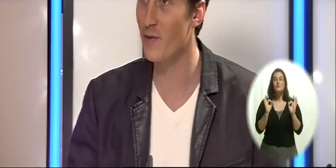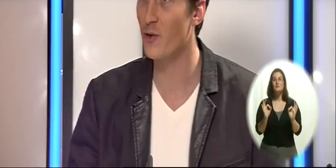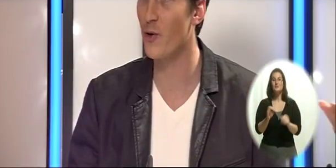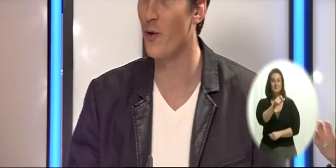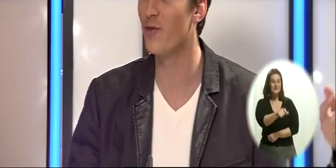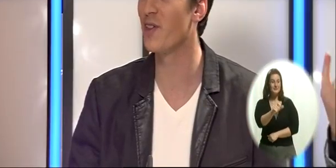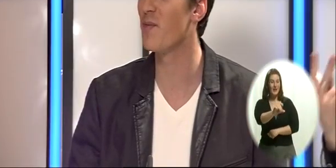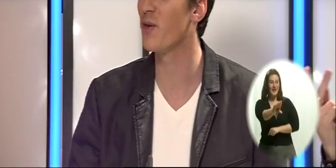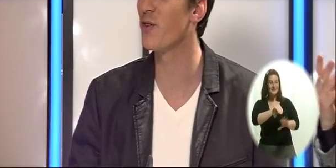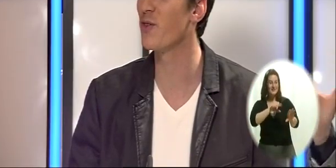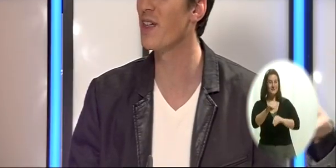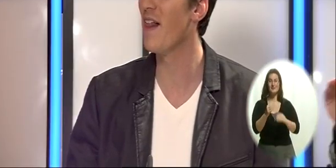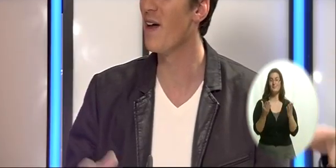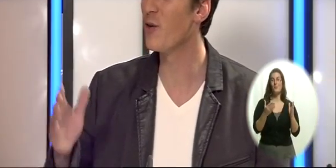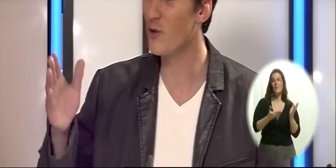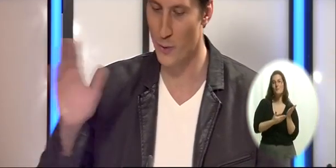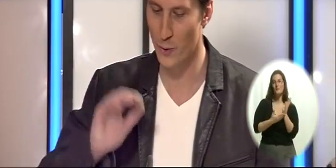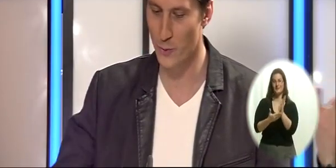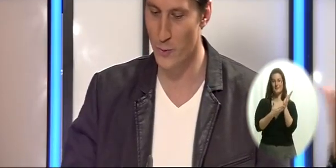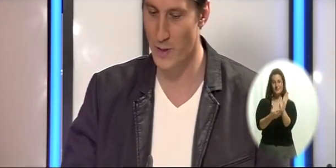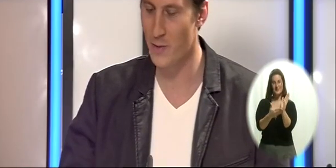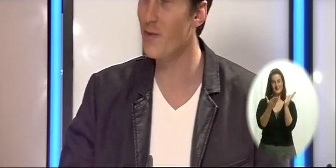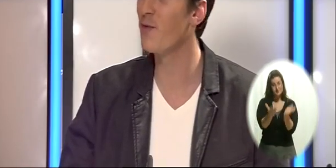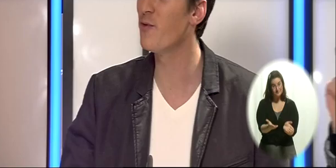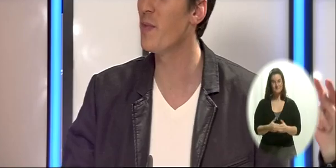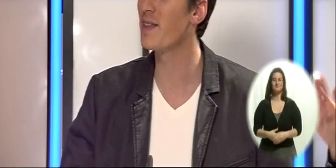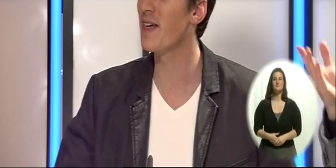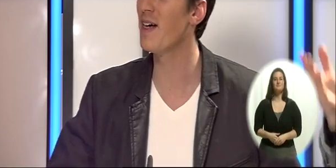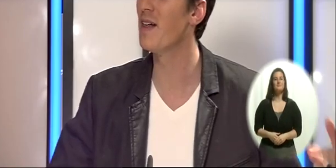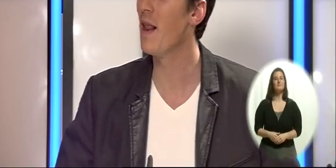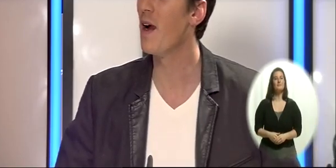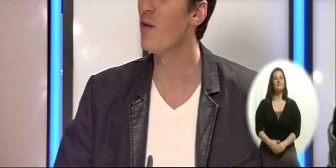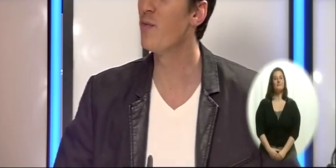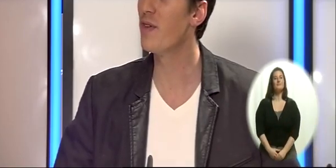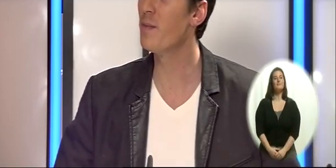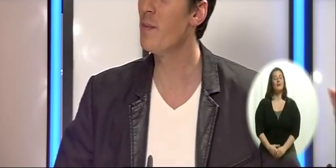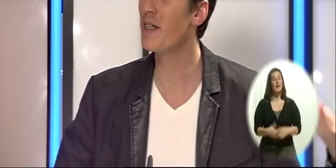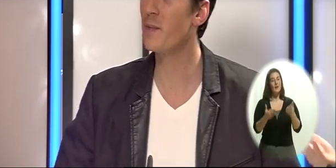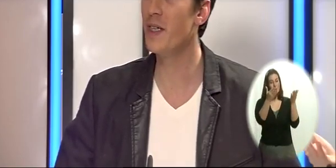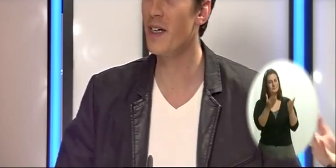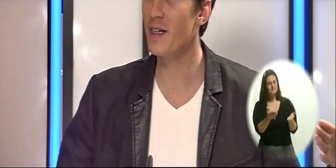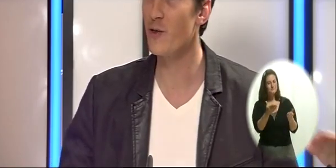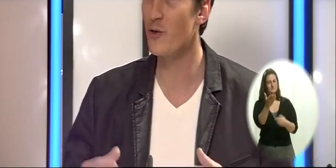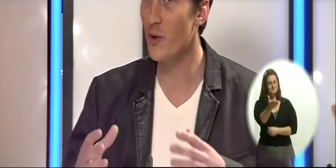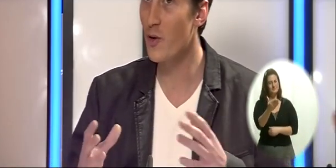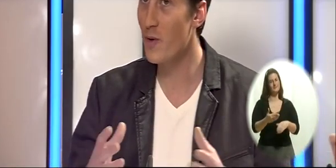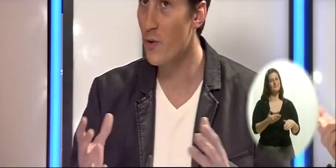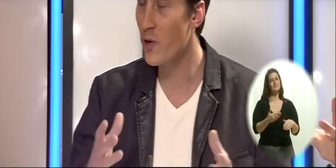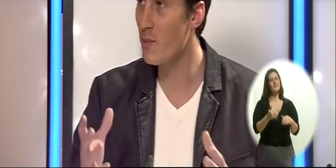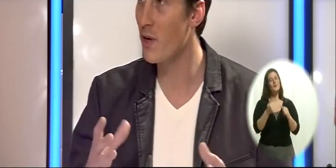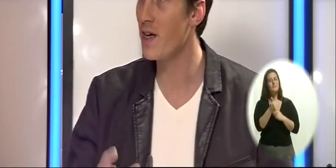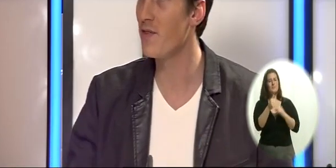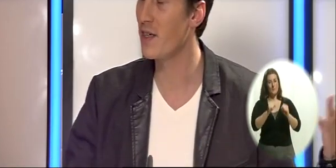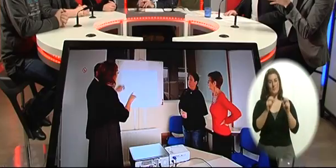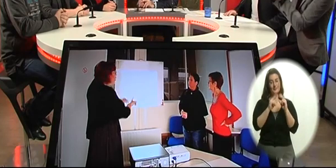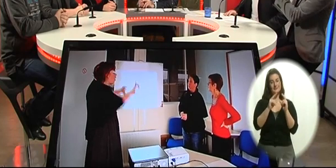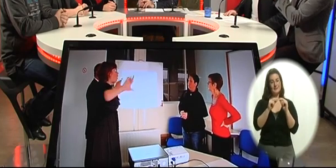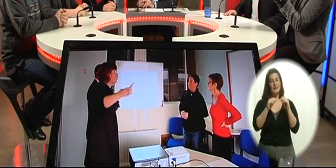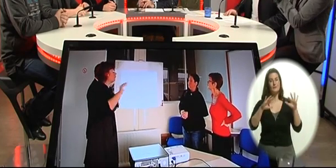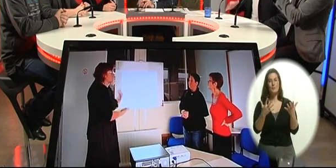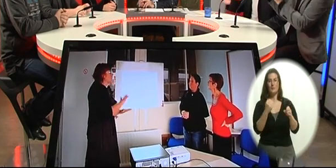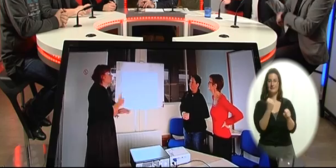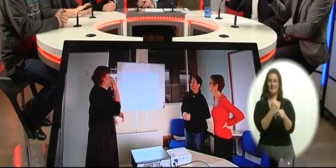illustrer votre rôle, votre importance. Je me tourne tout de suite vers vous, Pascal. Vous pouvez m'expliquer justement comment vous collaborez avec